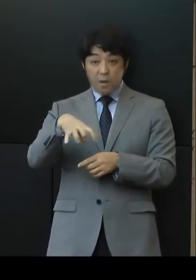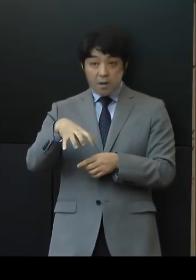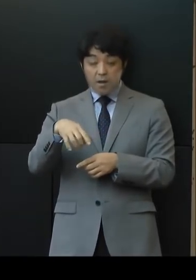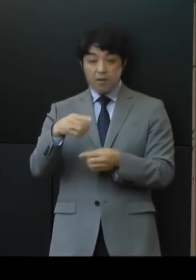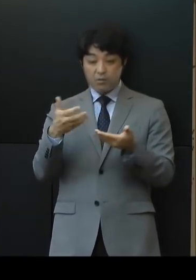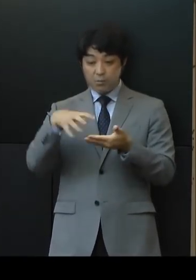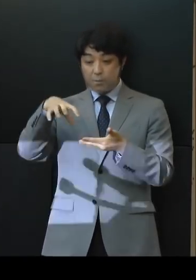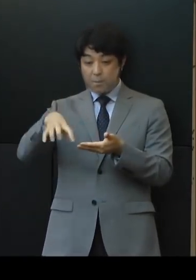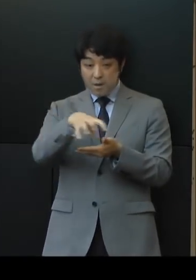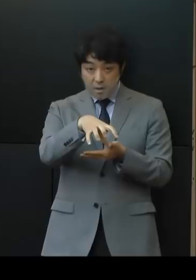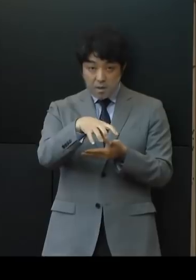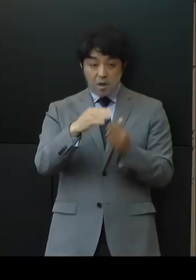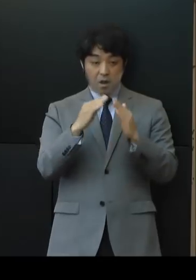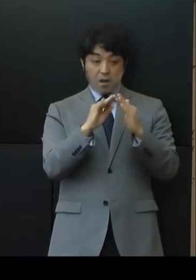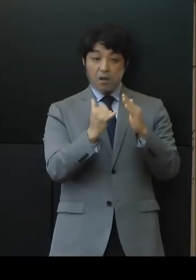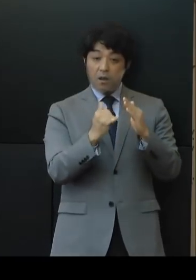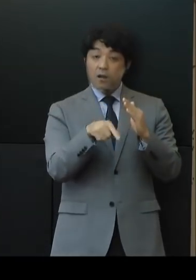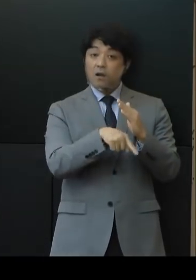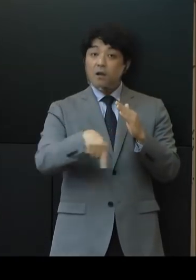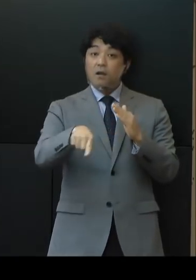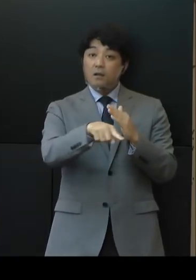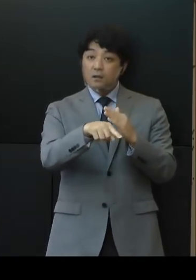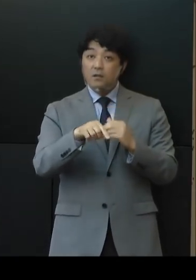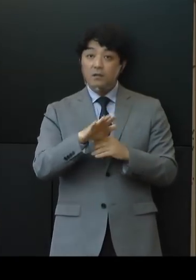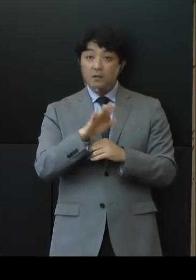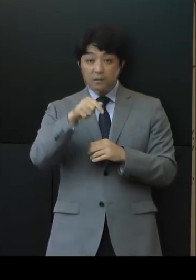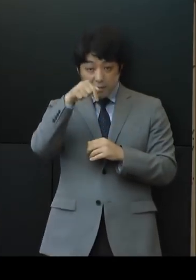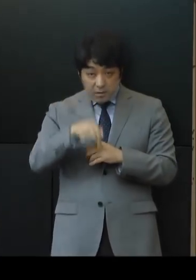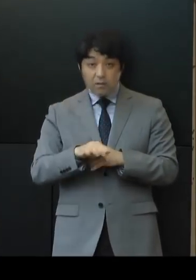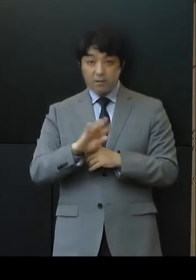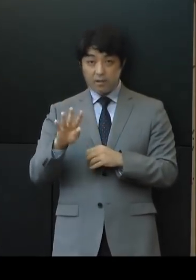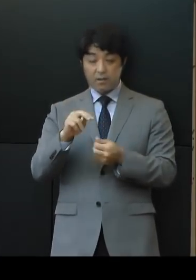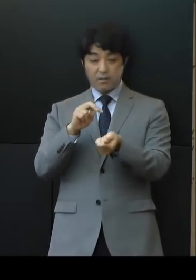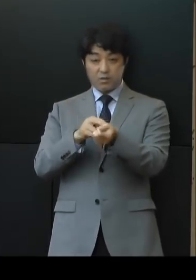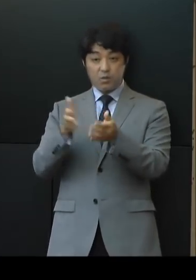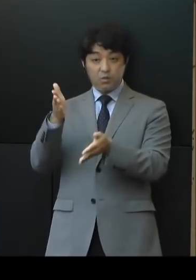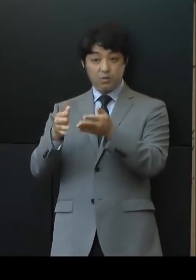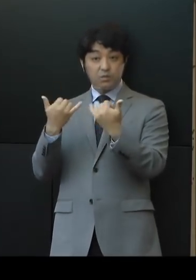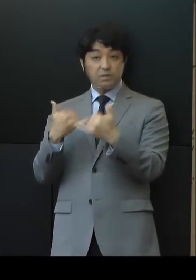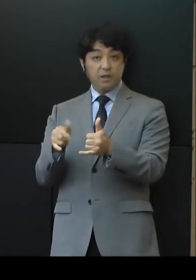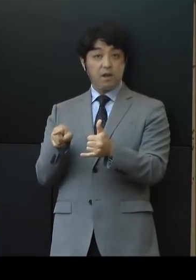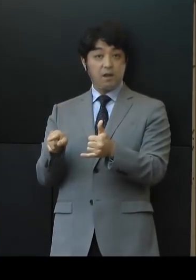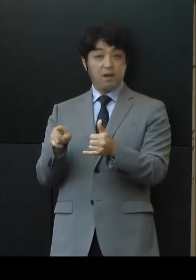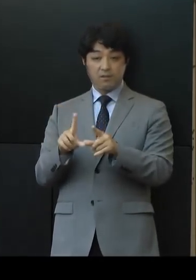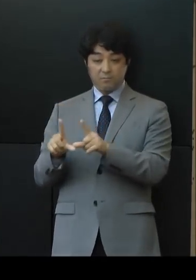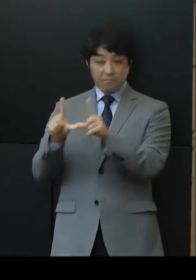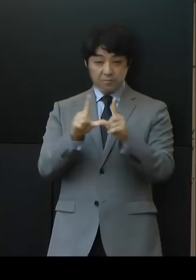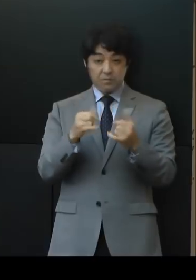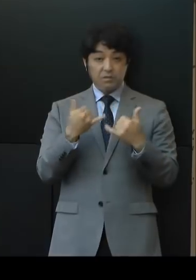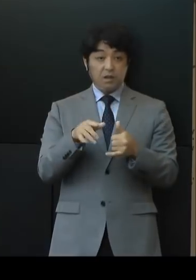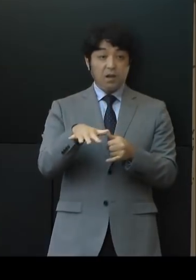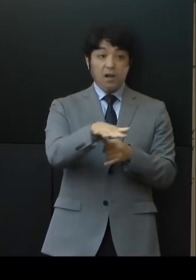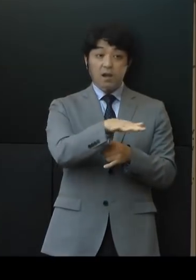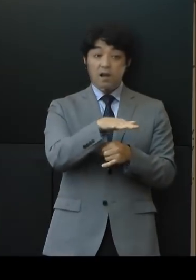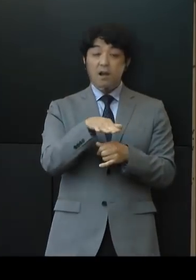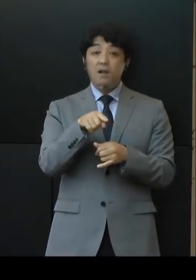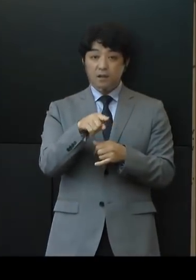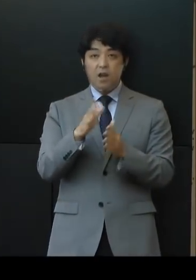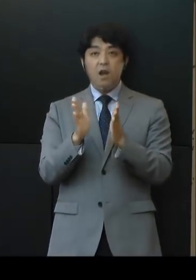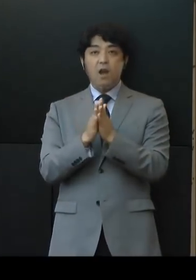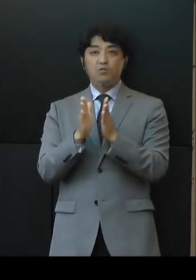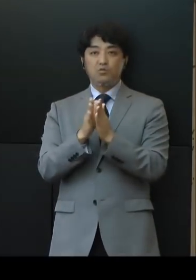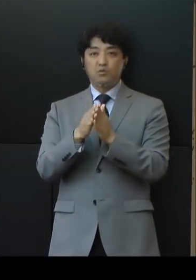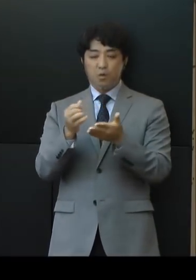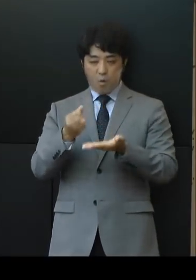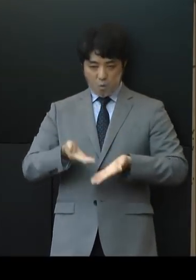で医療従事者の方々や生活インフラを支え働く方々に拍手を送るという取り組みを